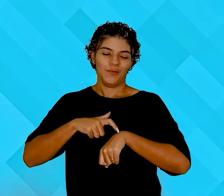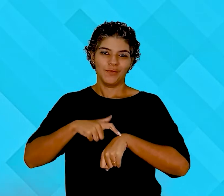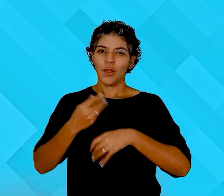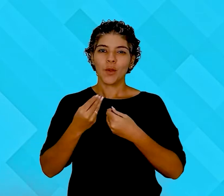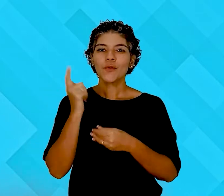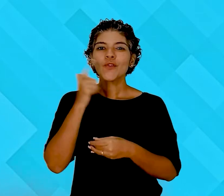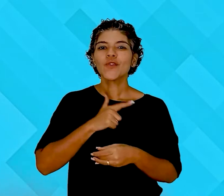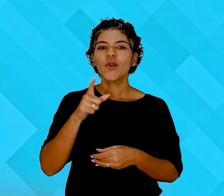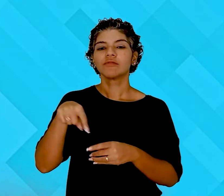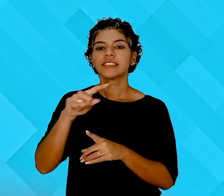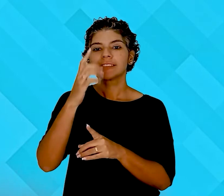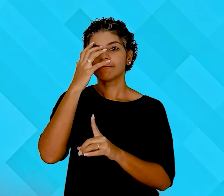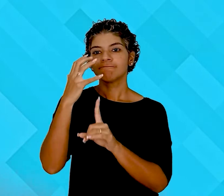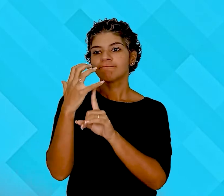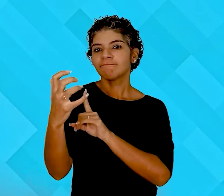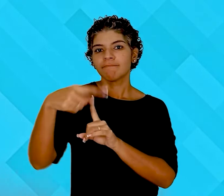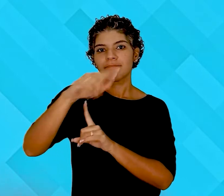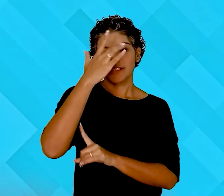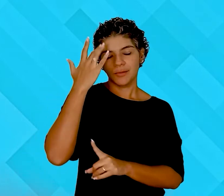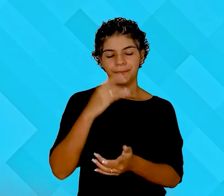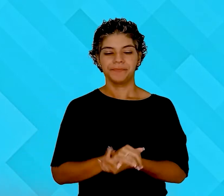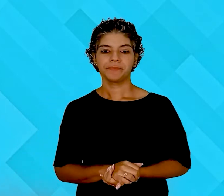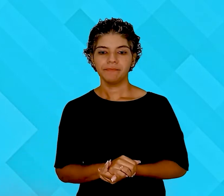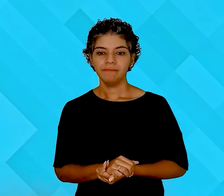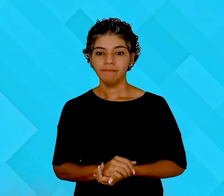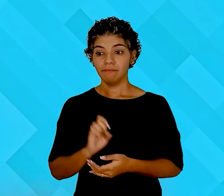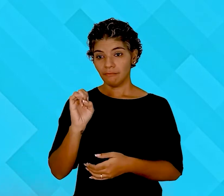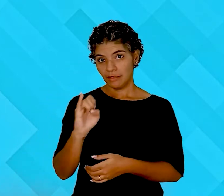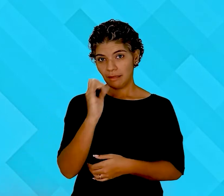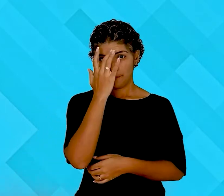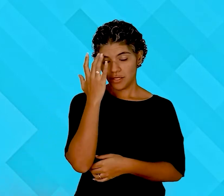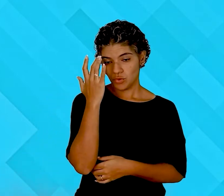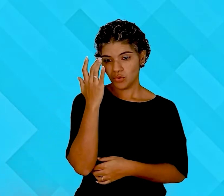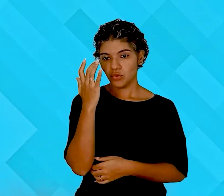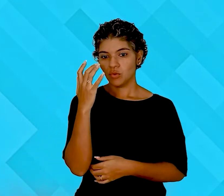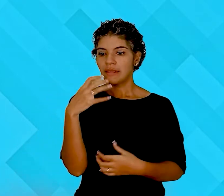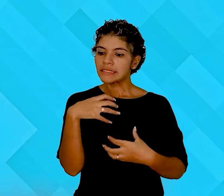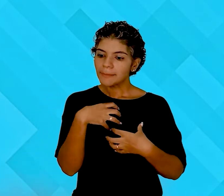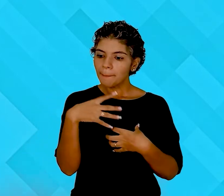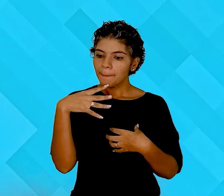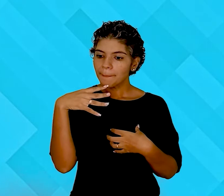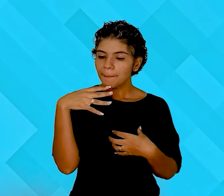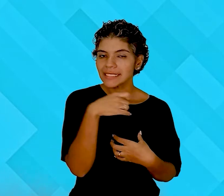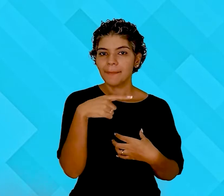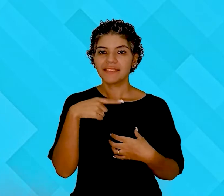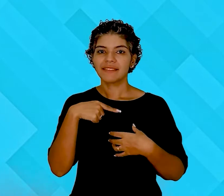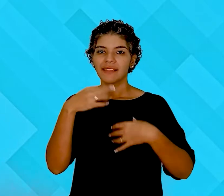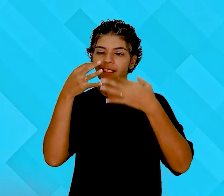dar atenção, quer trocar, quer comentar, quer ter relação. Eu gosto mais de falar